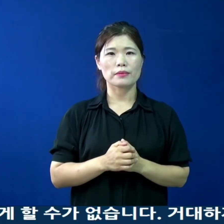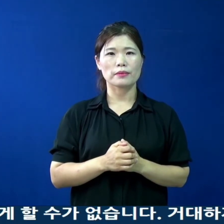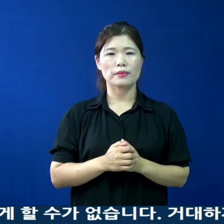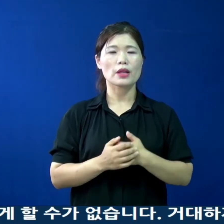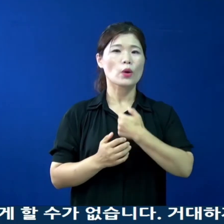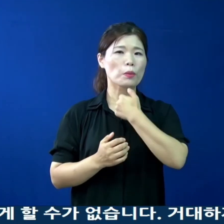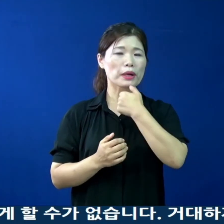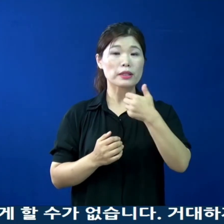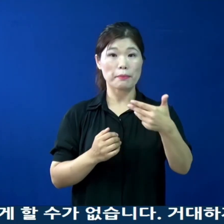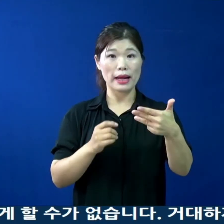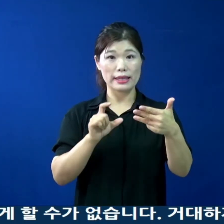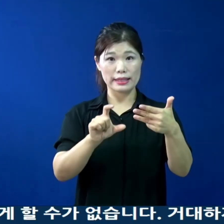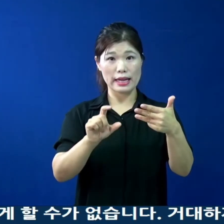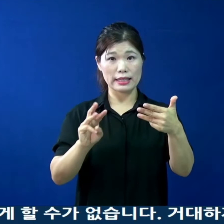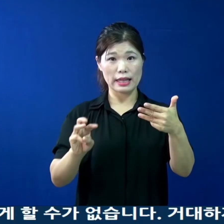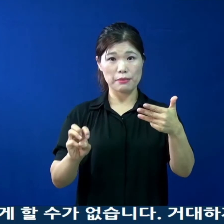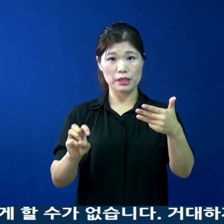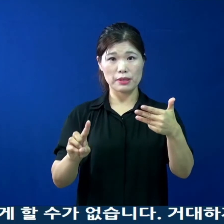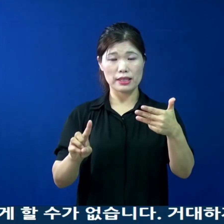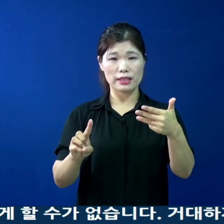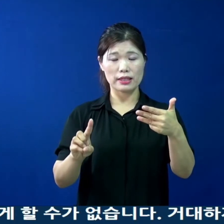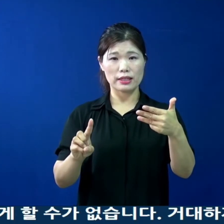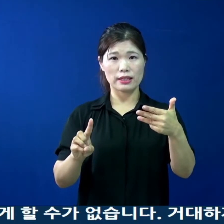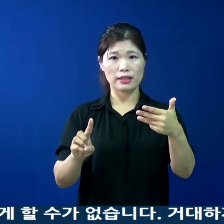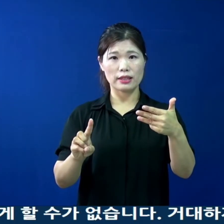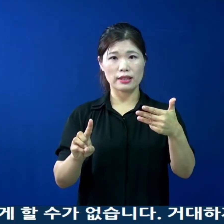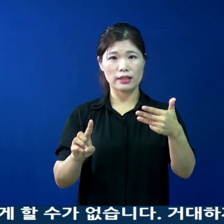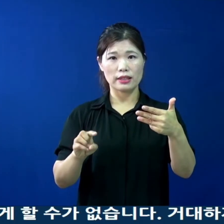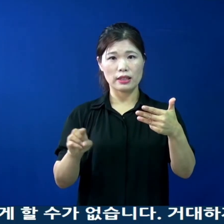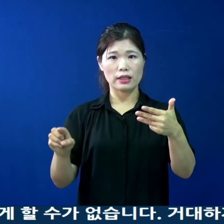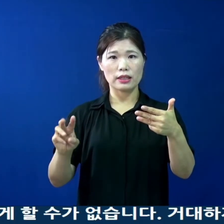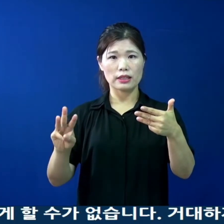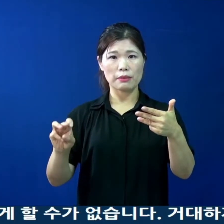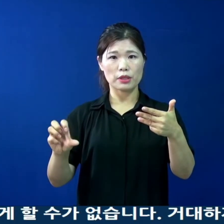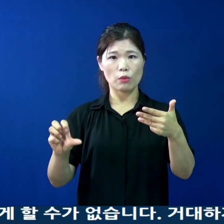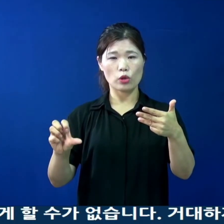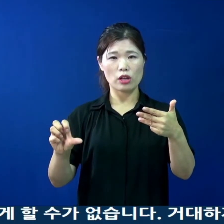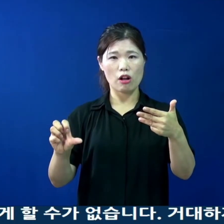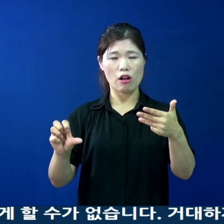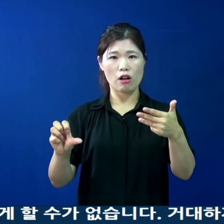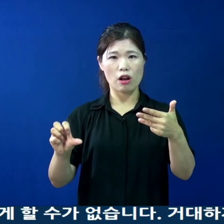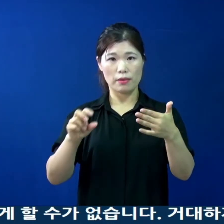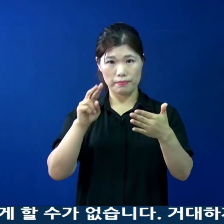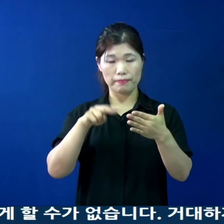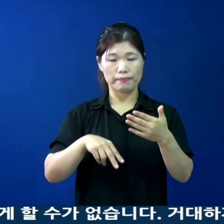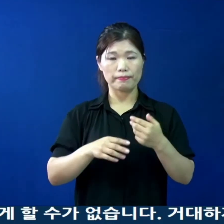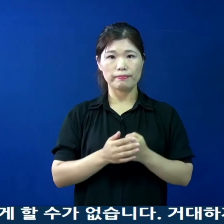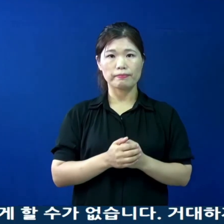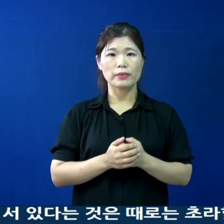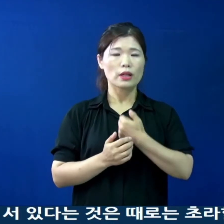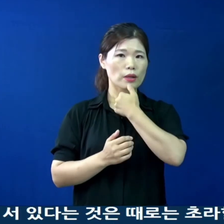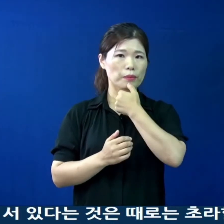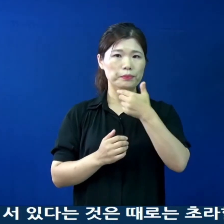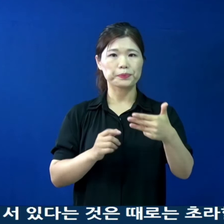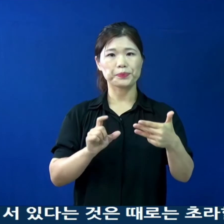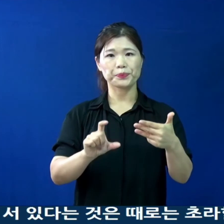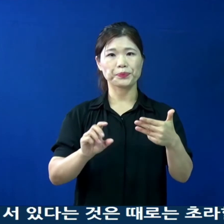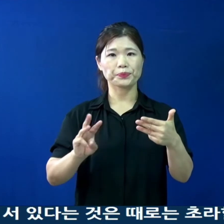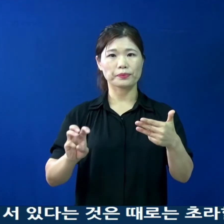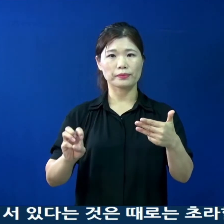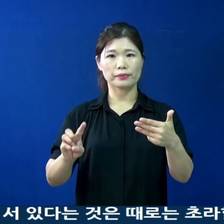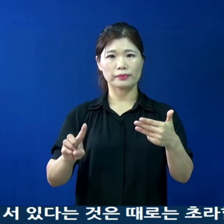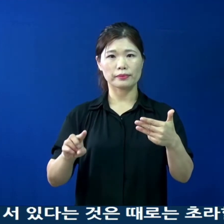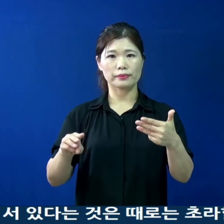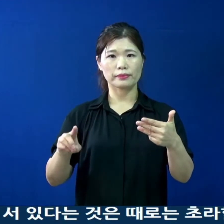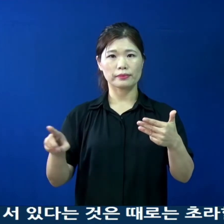로마서 8장 31절에서 35절 말씀을 읽겠습니다. 로마서 8장